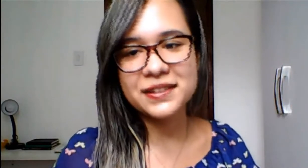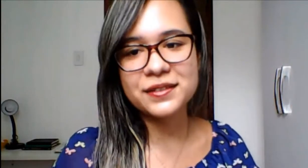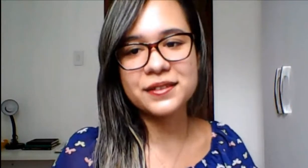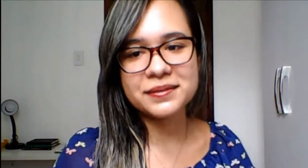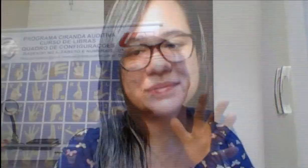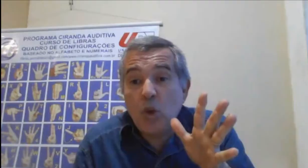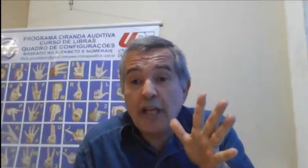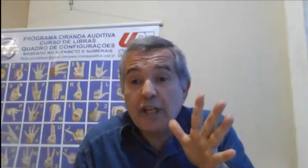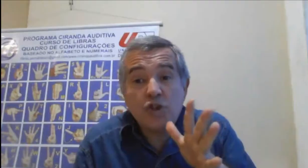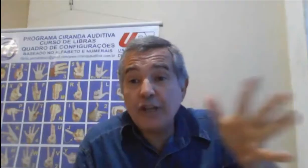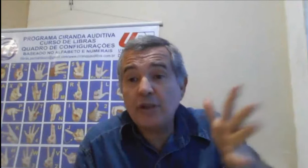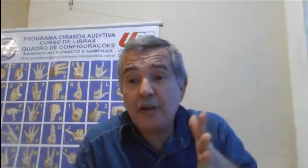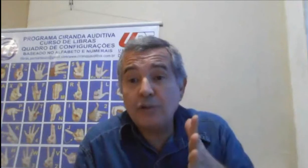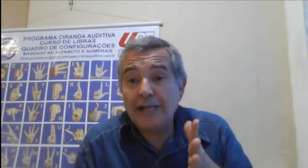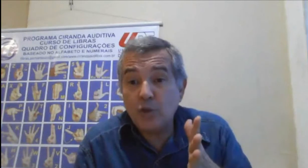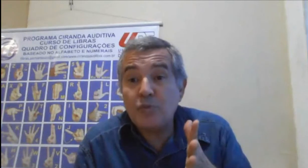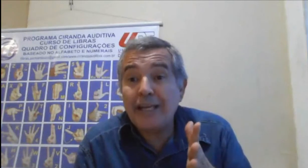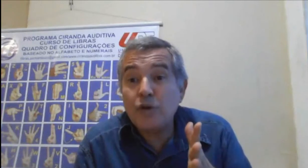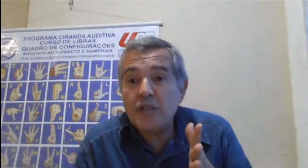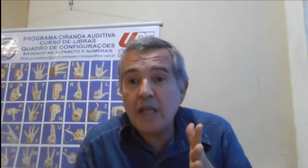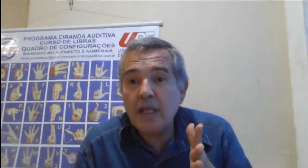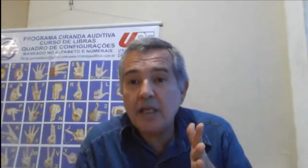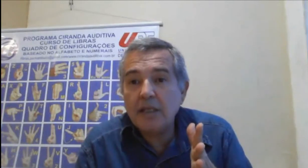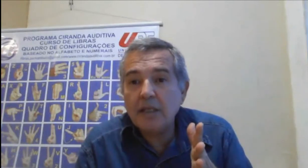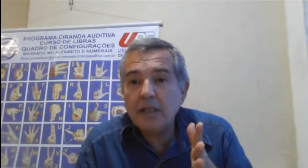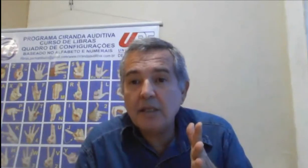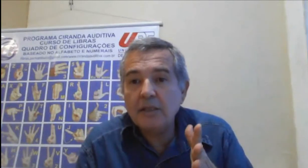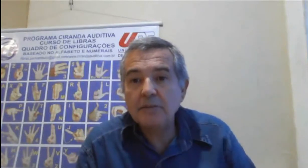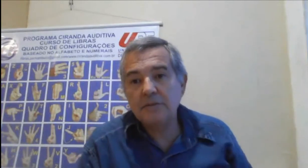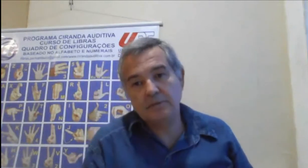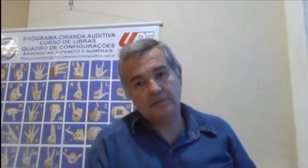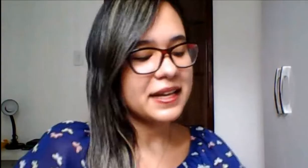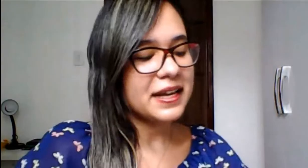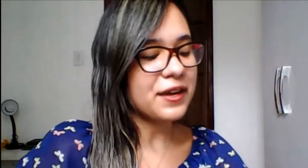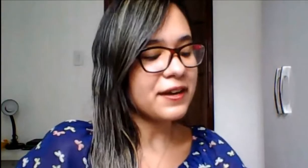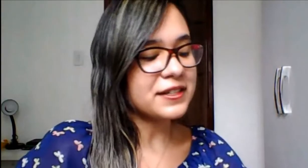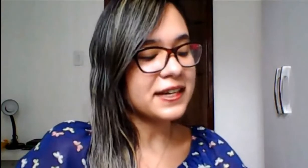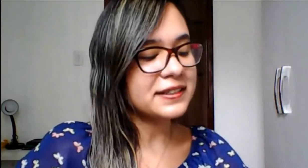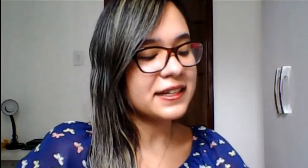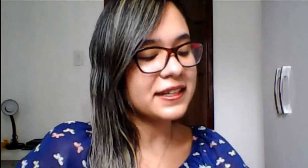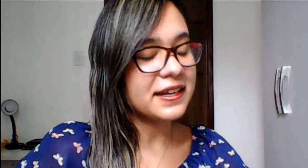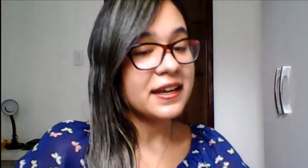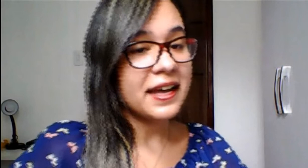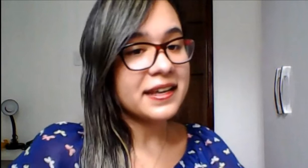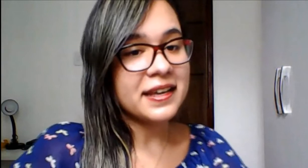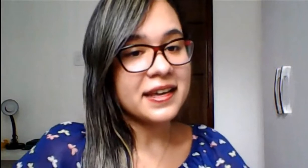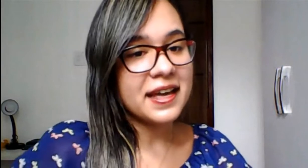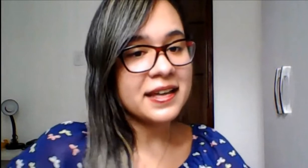não aprendeu nunca isso e já entrou na faculdade. Como é que ele consegue? Isso. O que eu acho interessante é que